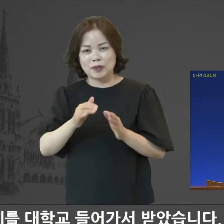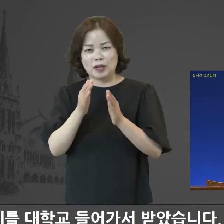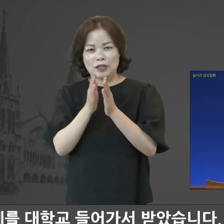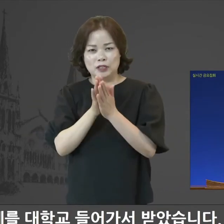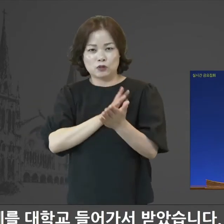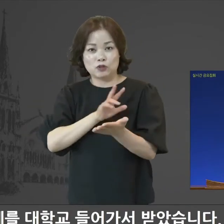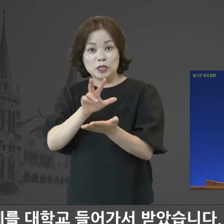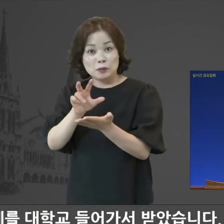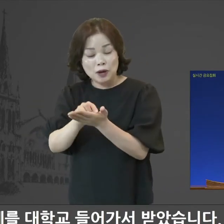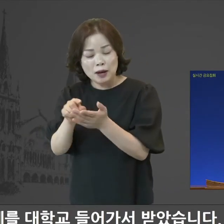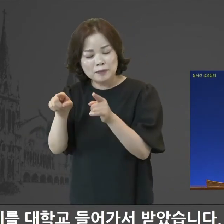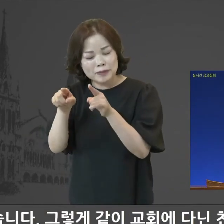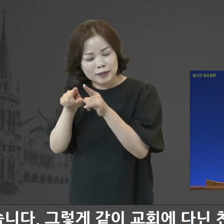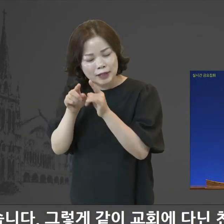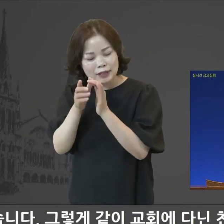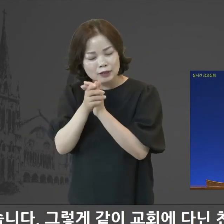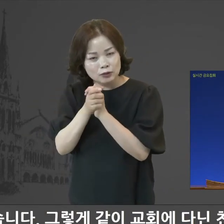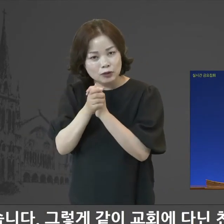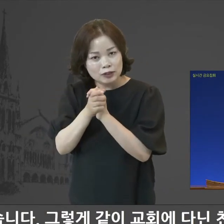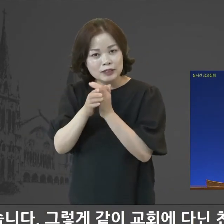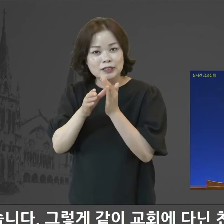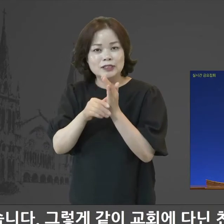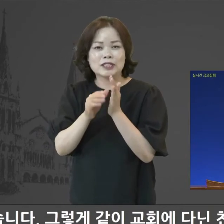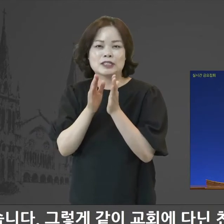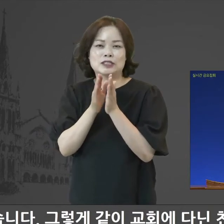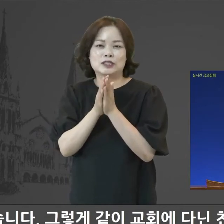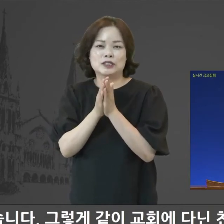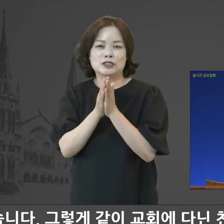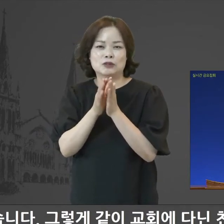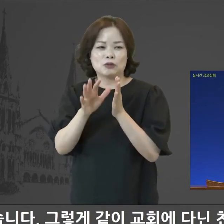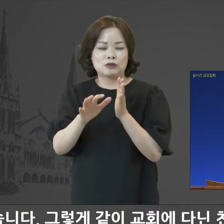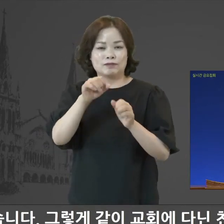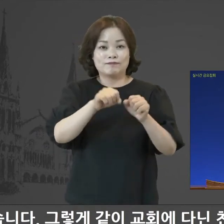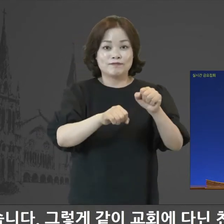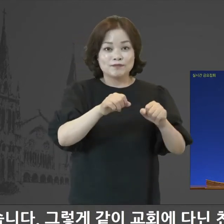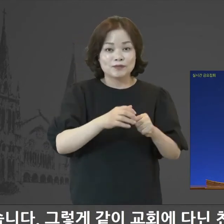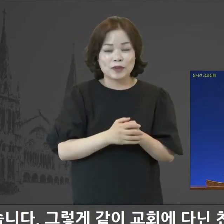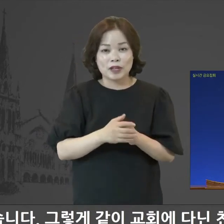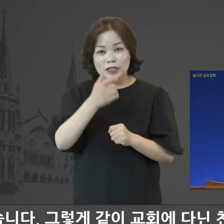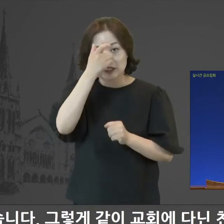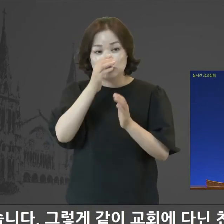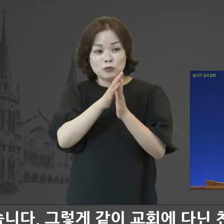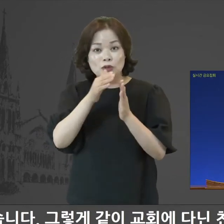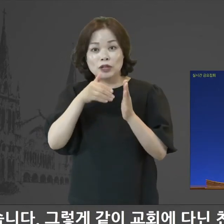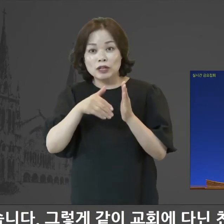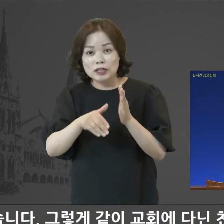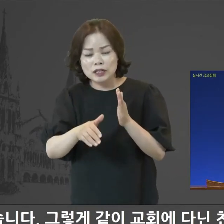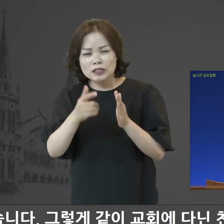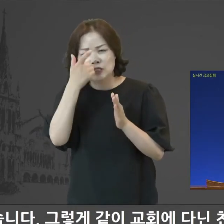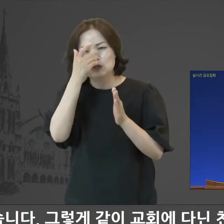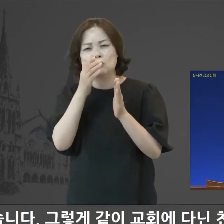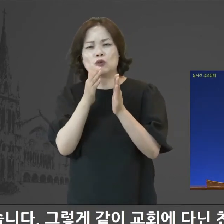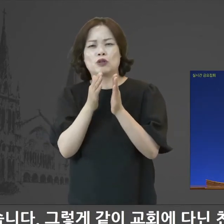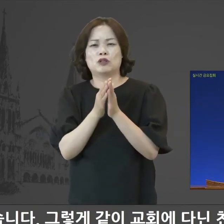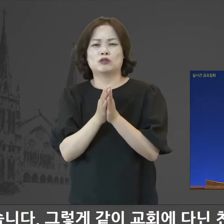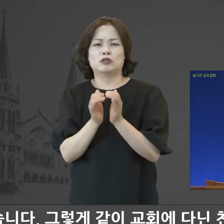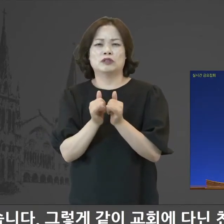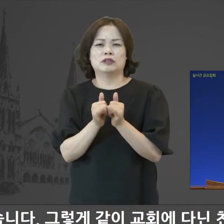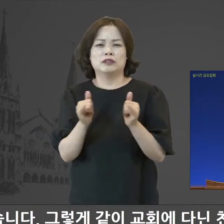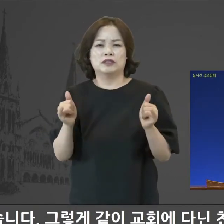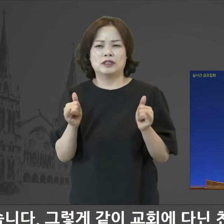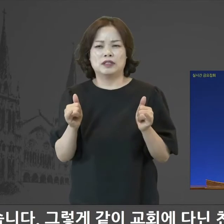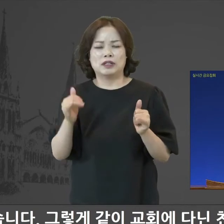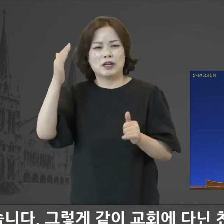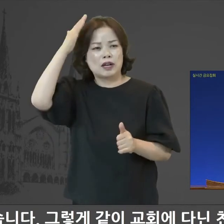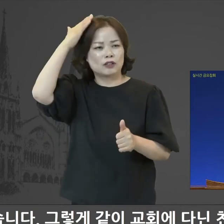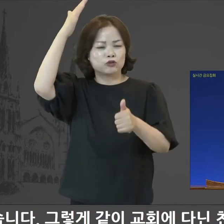같이 이제 기도 왔는데, 그땐 또 기도원도 굉장히 활발했잖아요. 기도원에 갔는데 기도를 해주시는 분이 딱